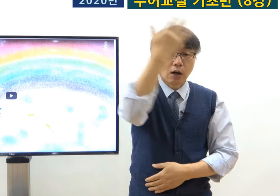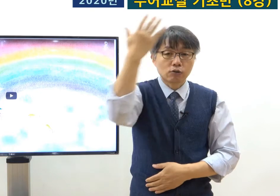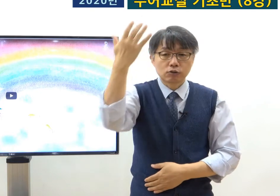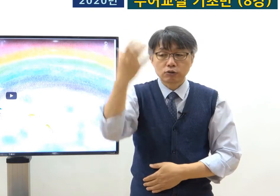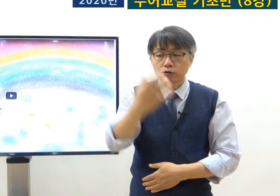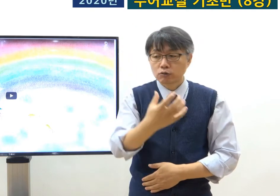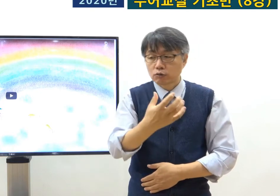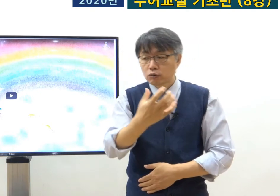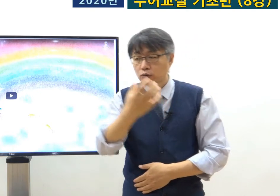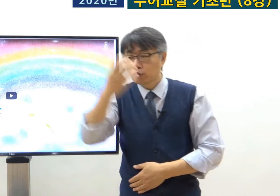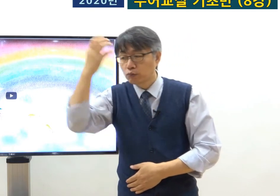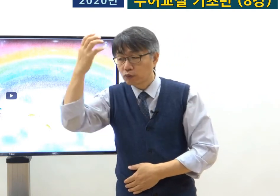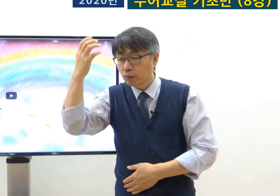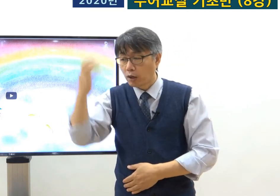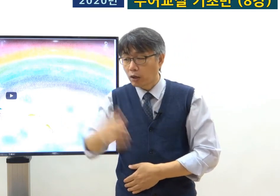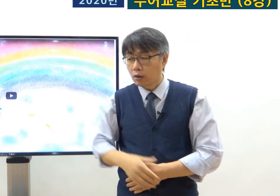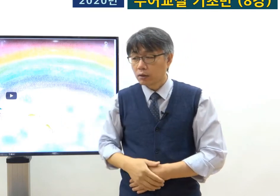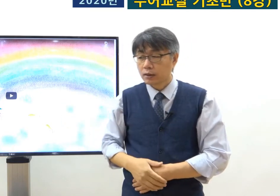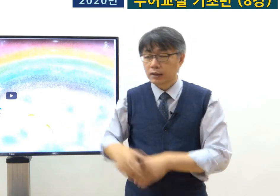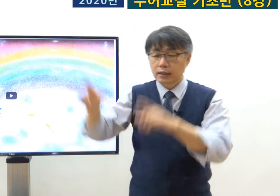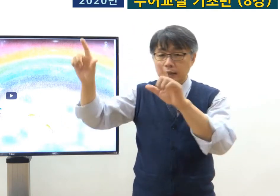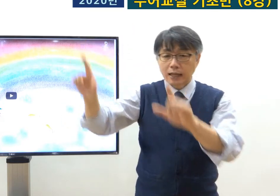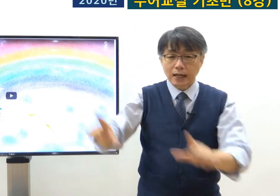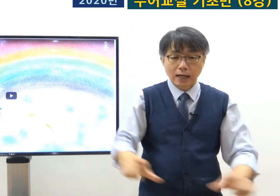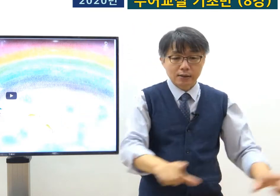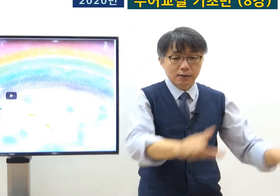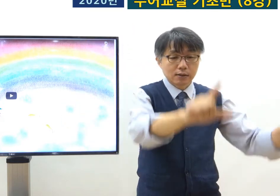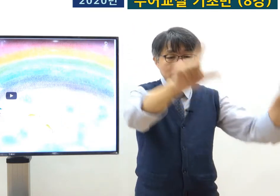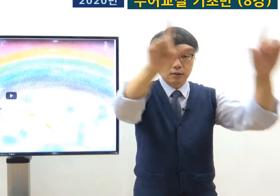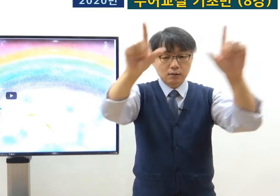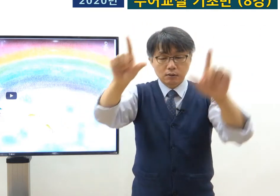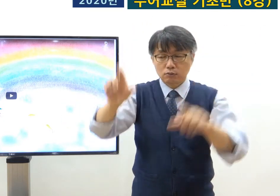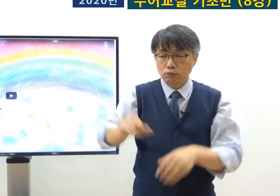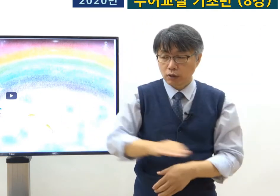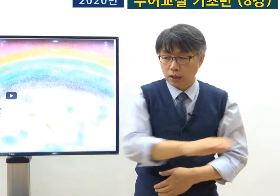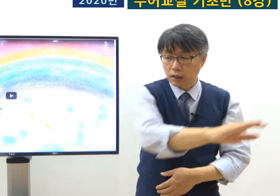아름다운 꿈 꾸며 살아가는 우리.